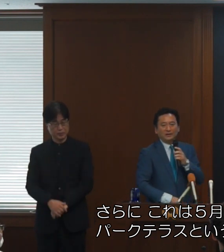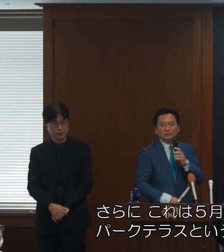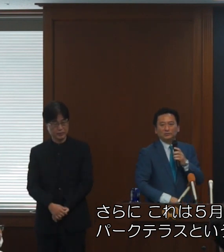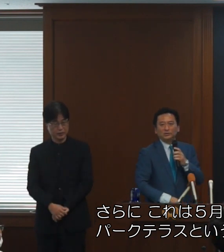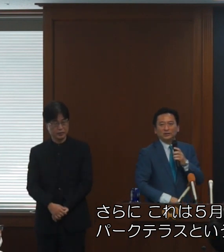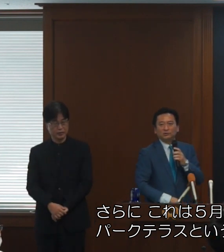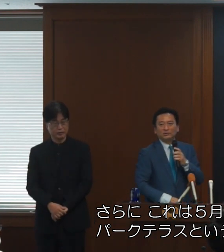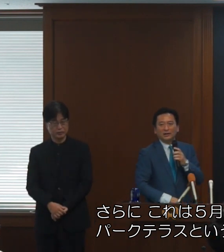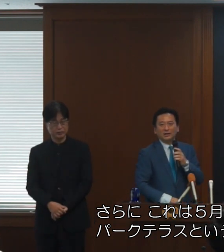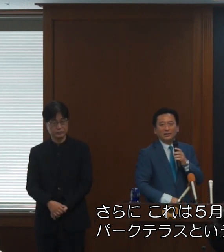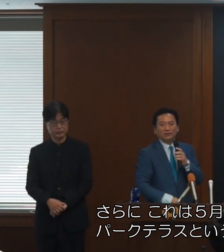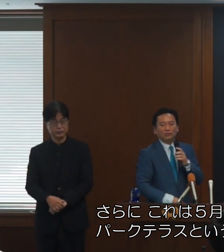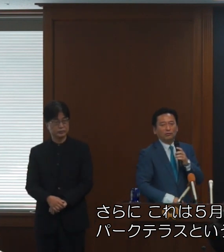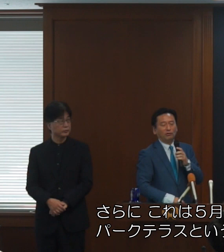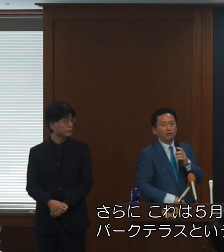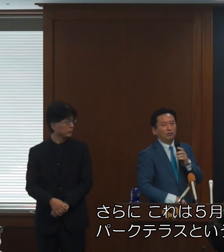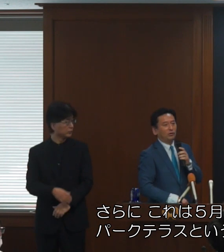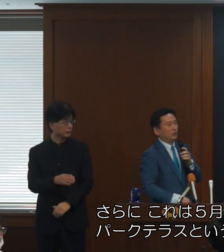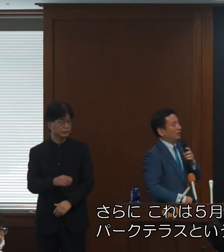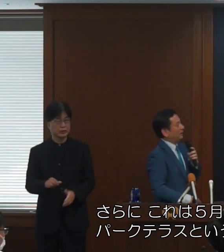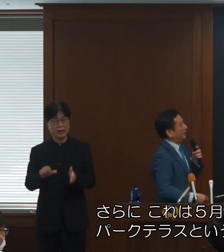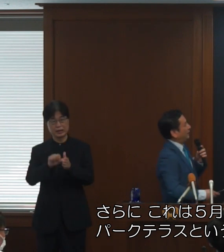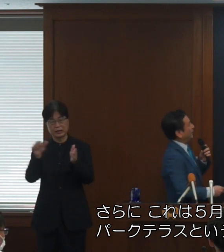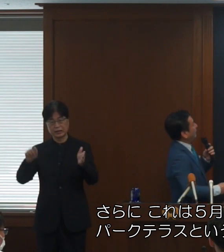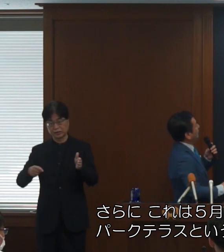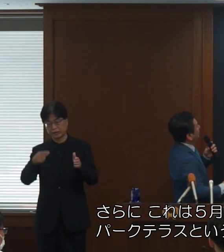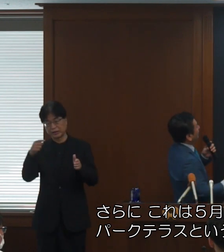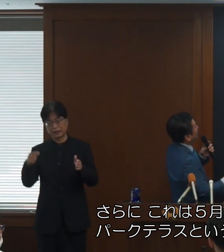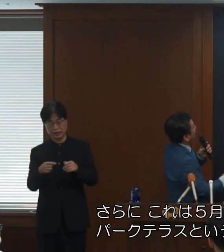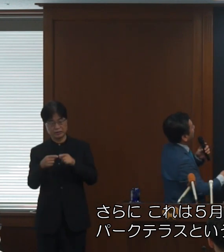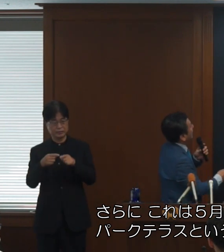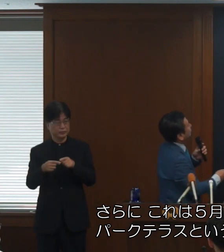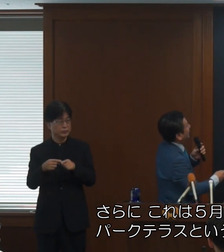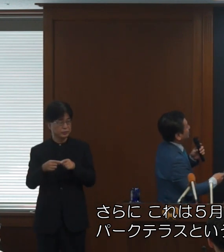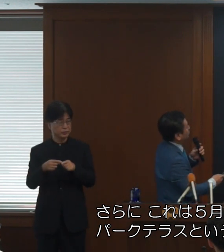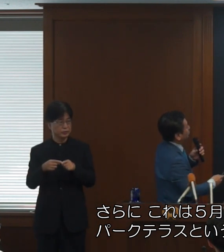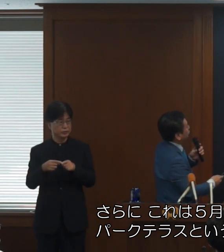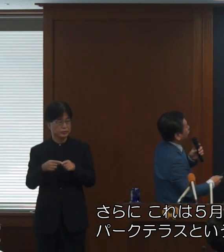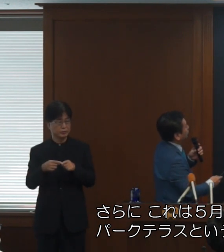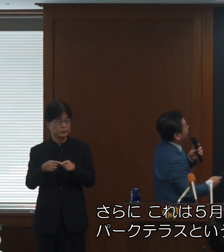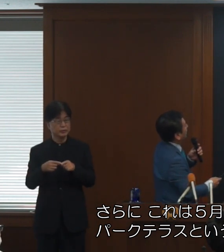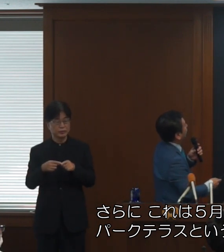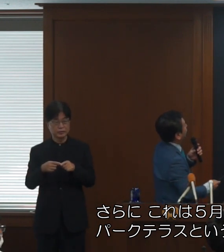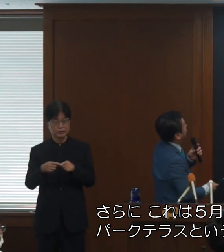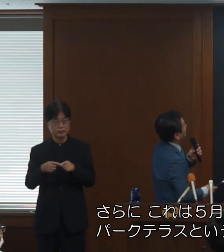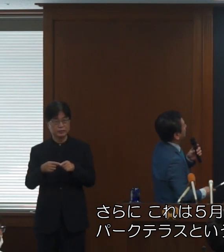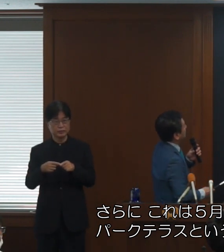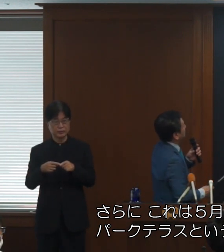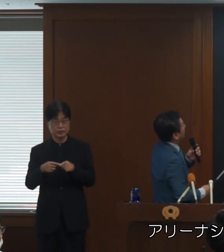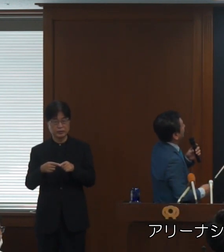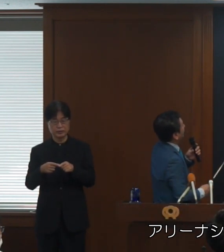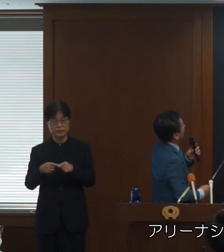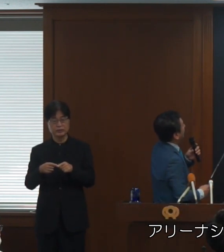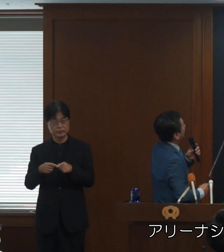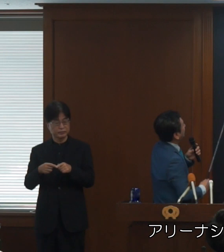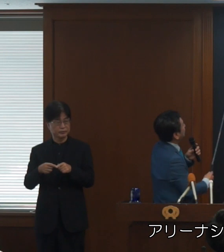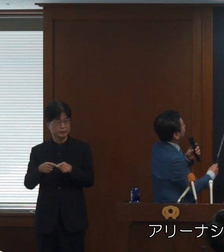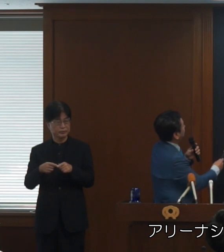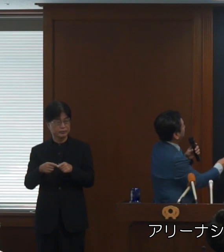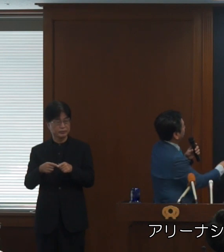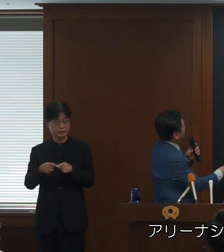1階部分っていうかにパークテラスというものがオープンします